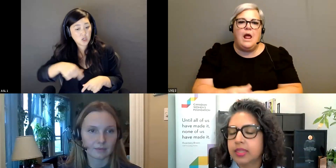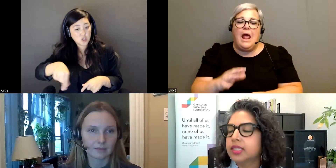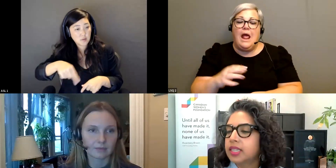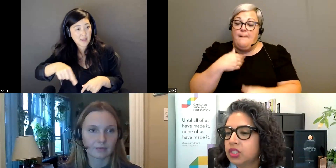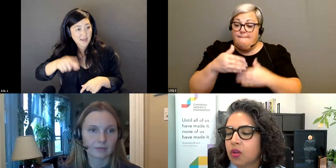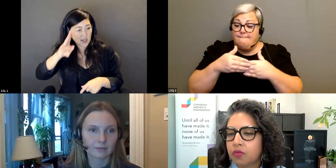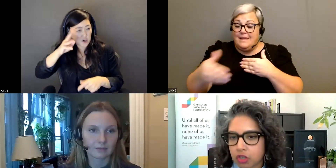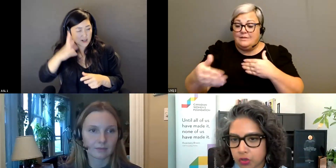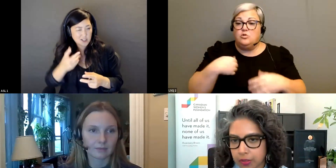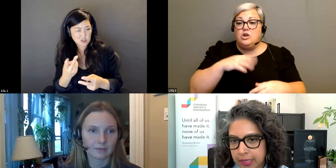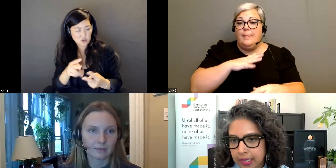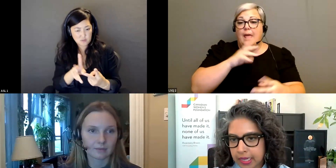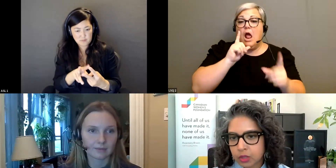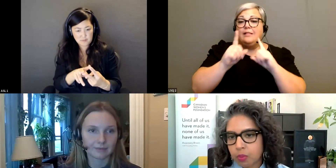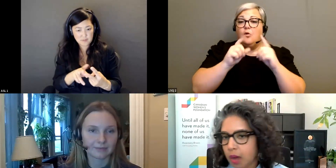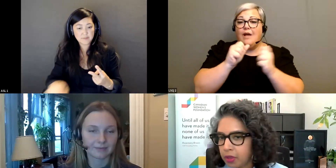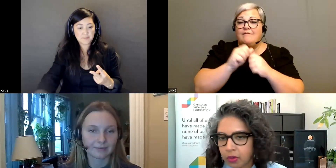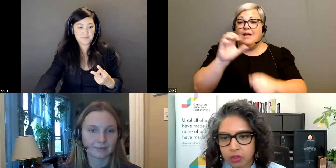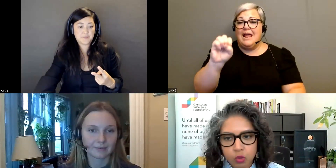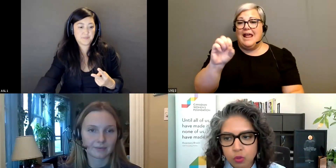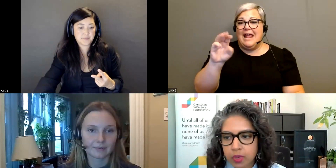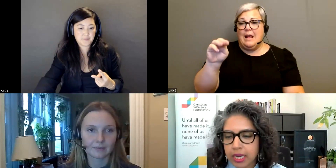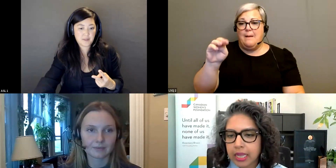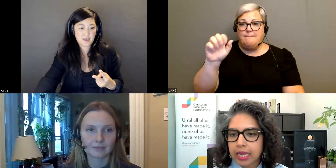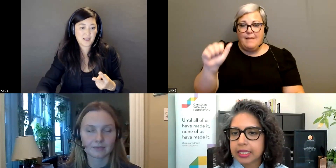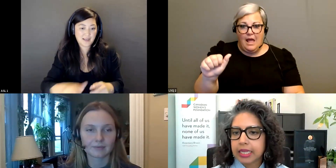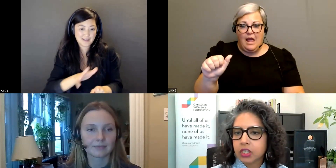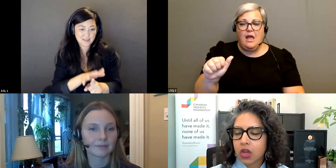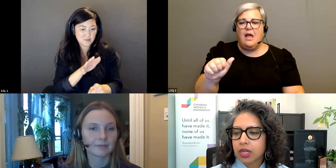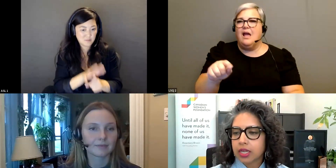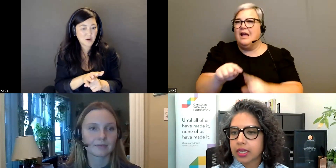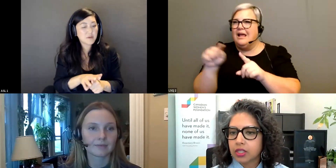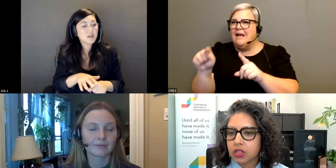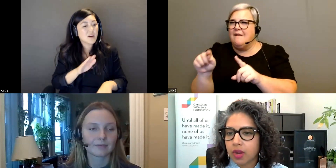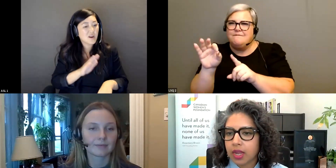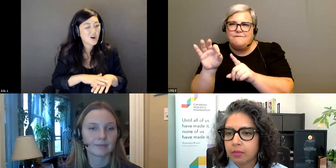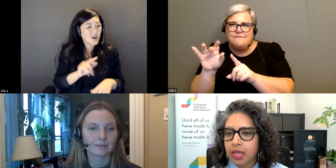et Floly. Et Floly, des créatrices de contenu,